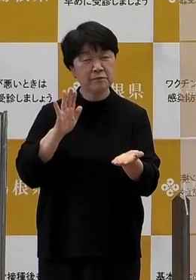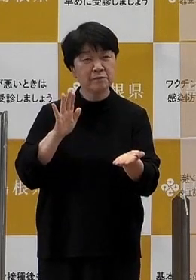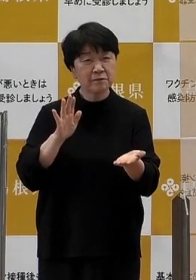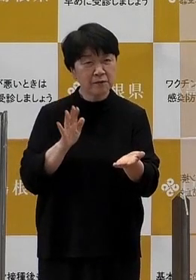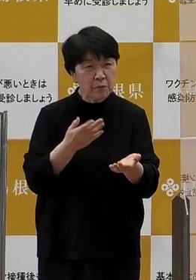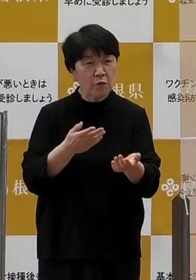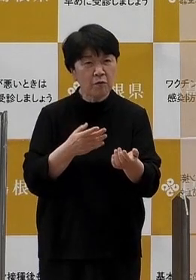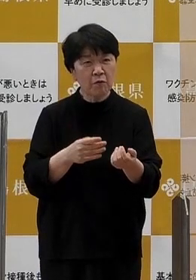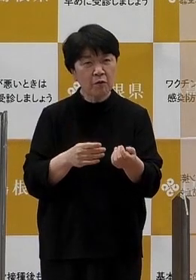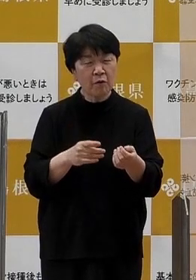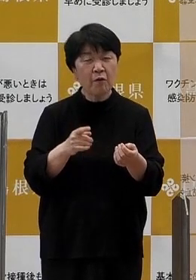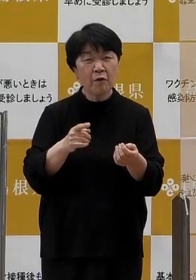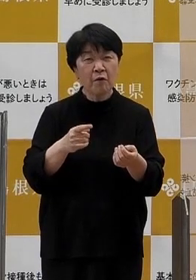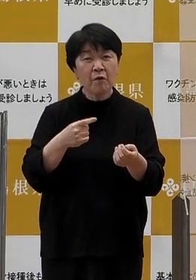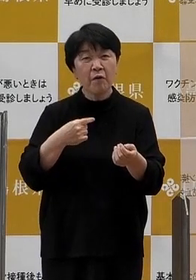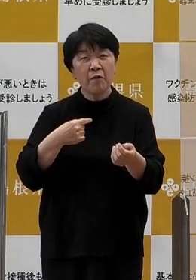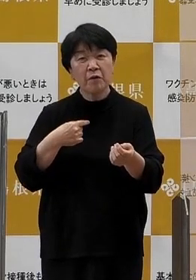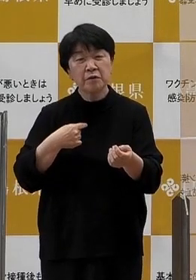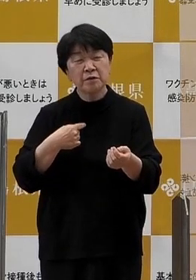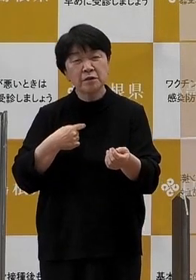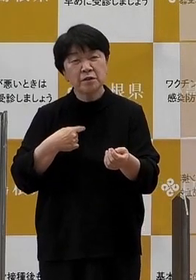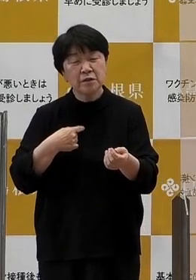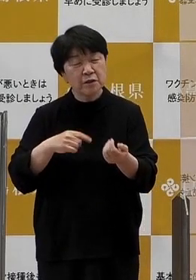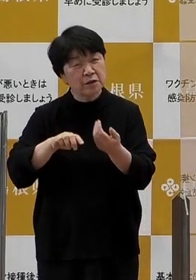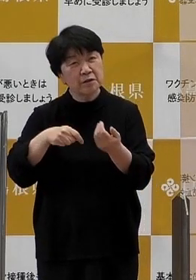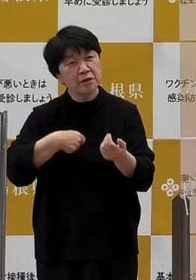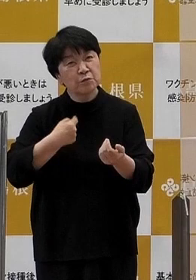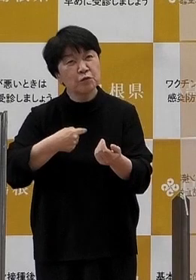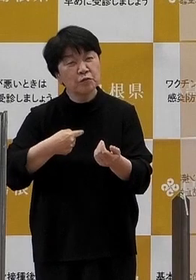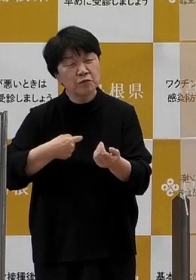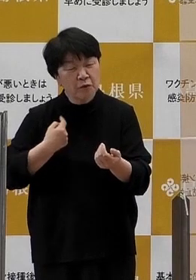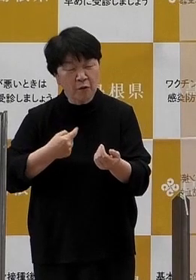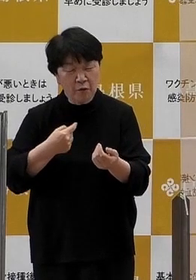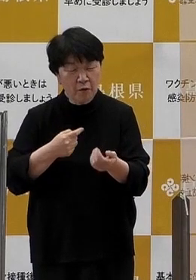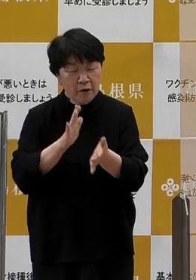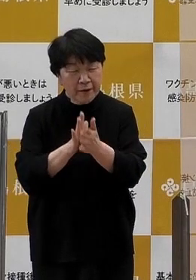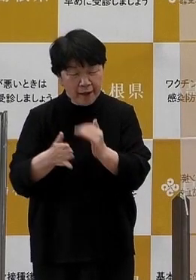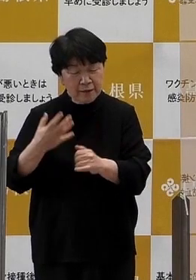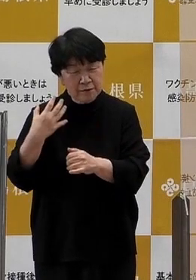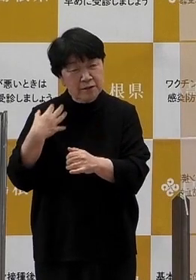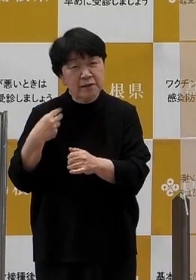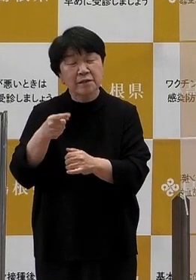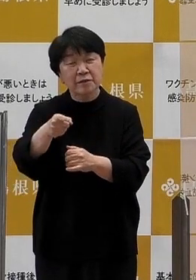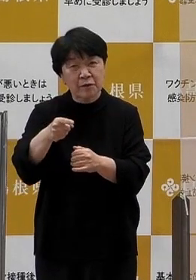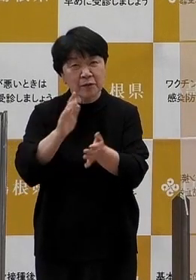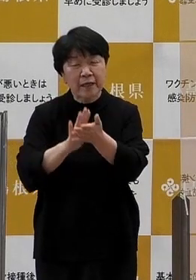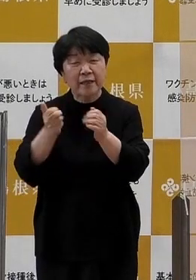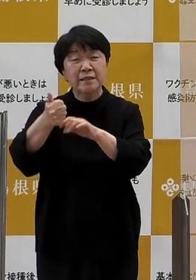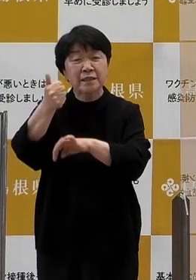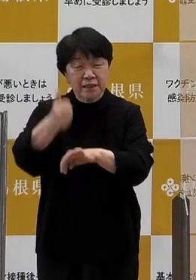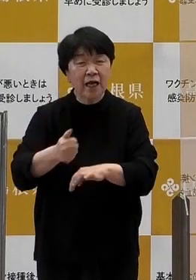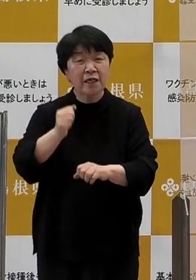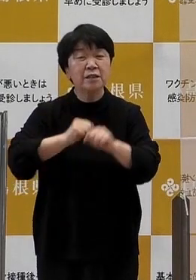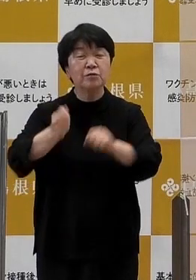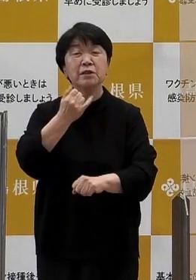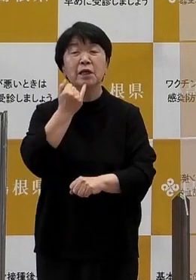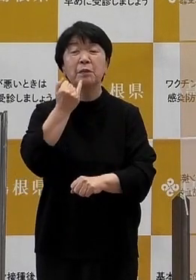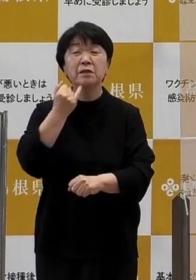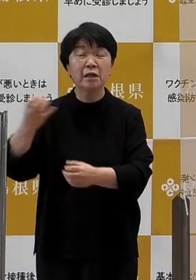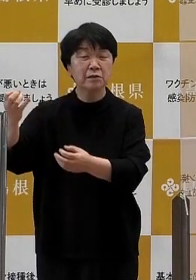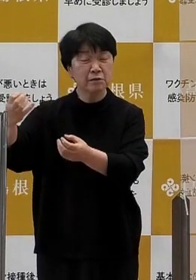自分のところ の知事がご自分どうぞと言ってるのに、島根県知事が何か言ったっても正直で まず効果が期待でき